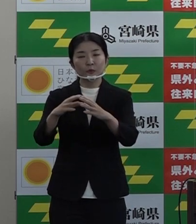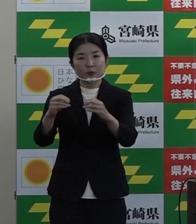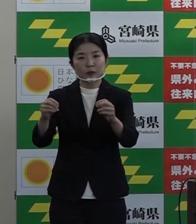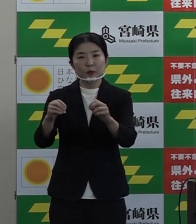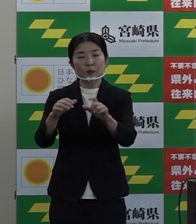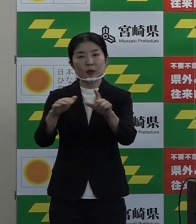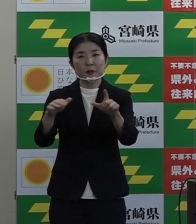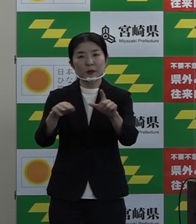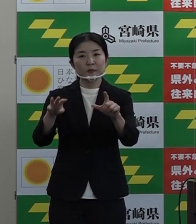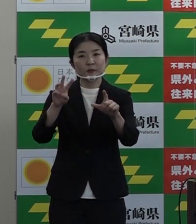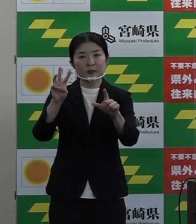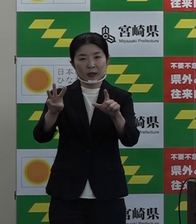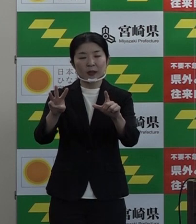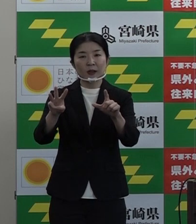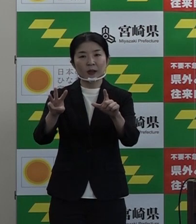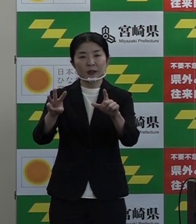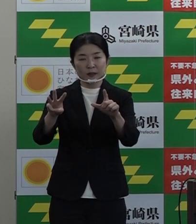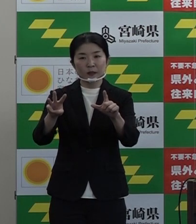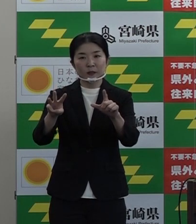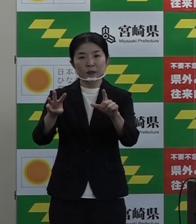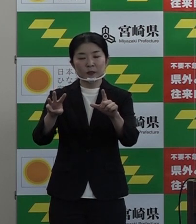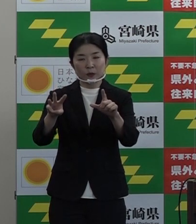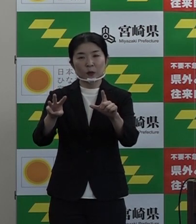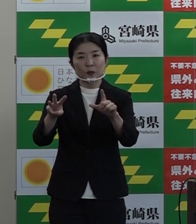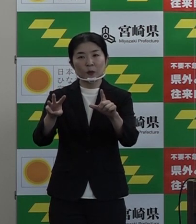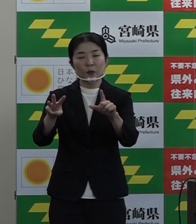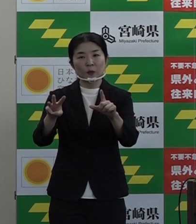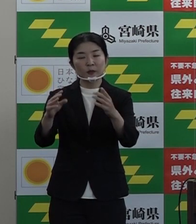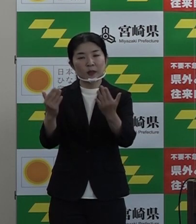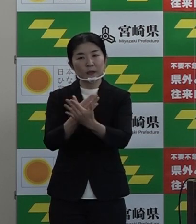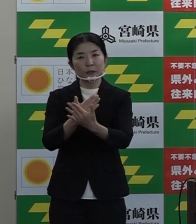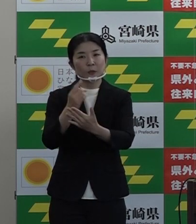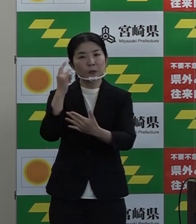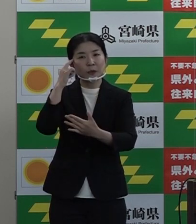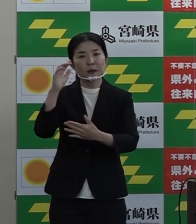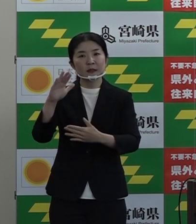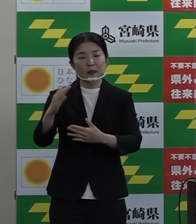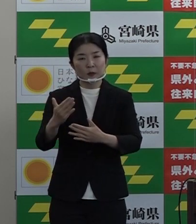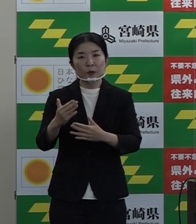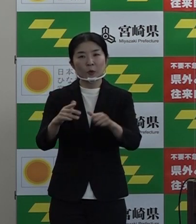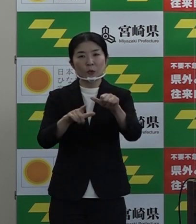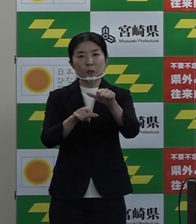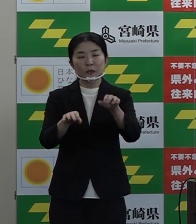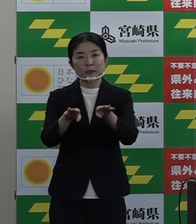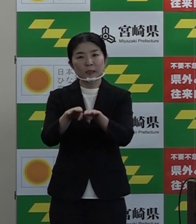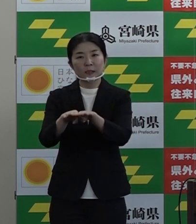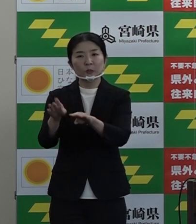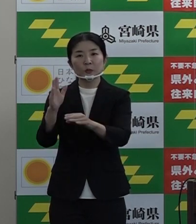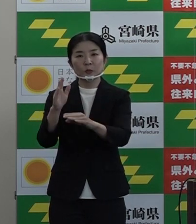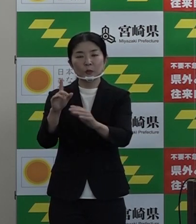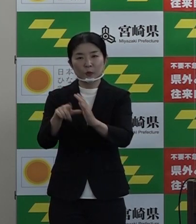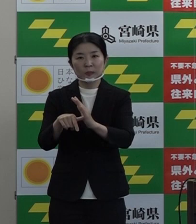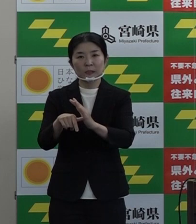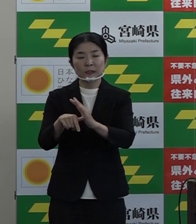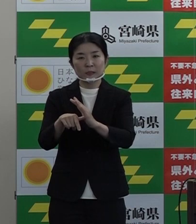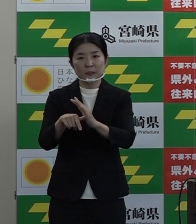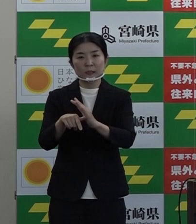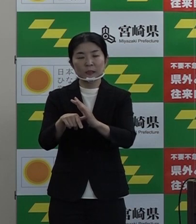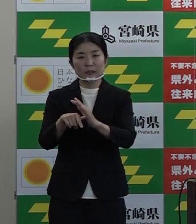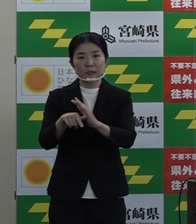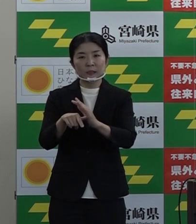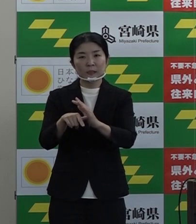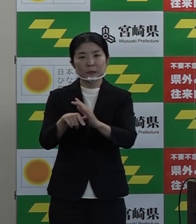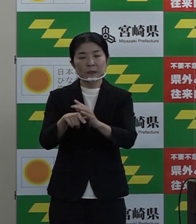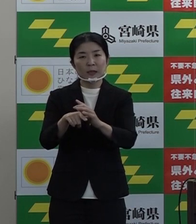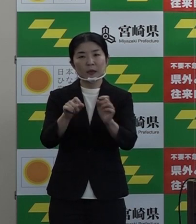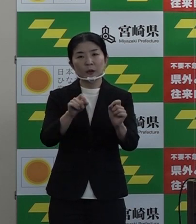して感染拡大緊急警報の基準に入ってくると思うんですけれども、まあ、この大型連休の中で、まあ、1日のずれっていうのが